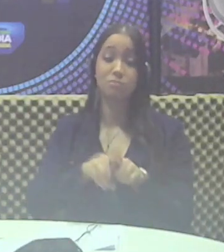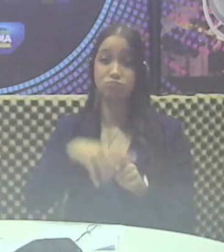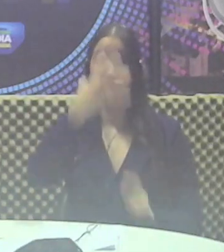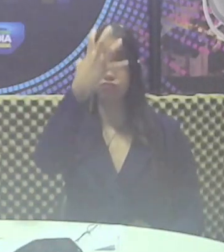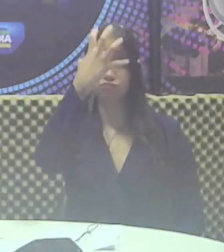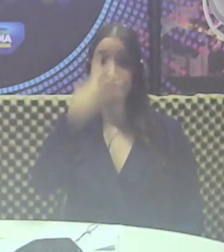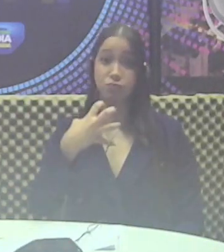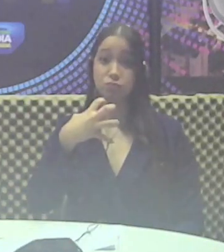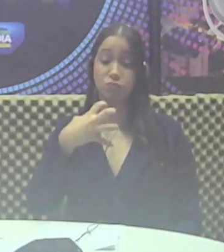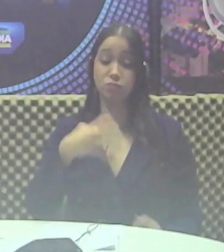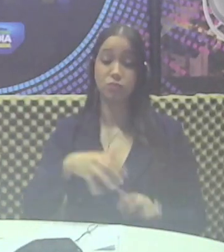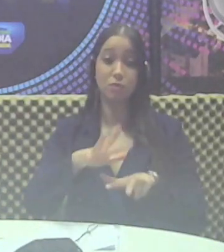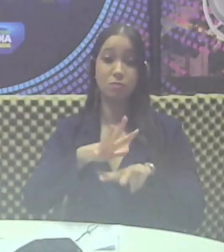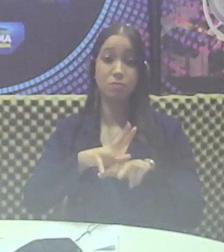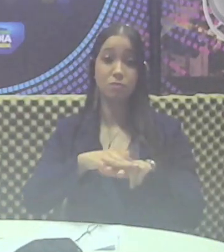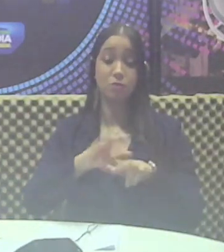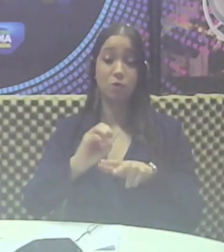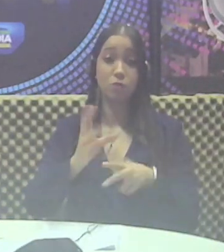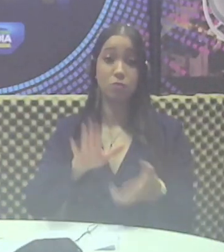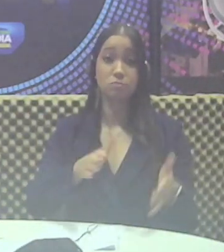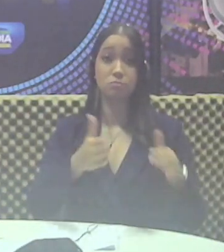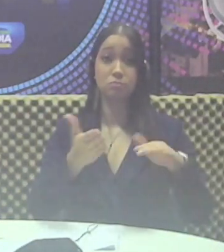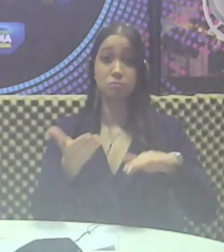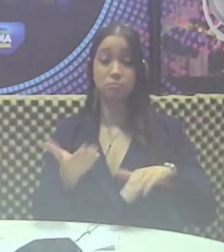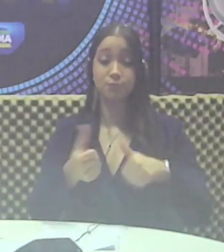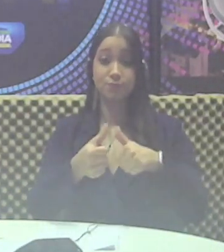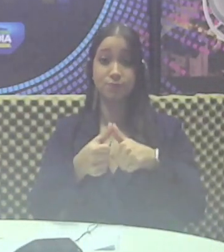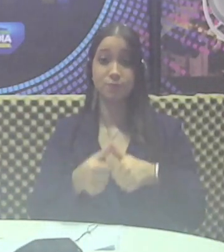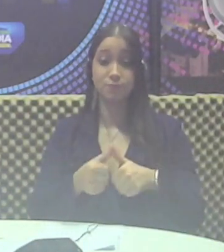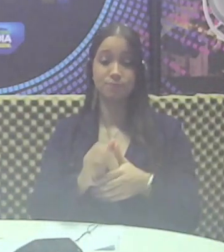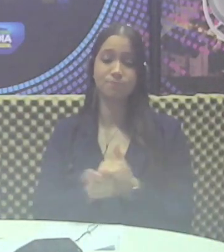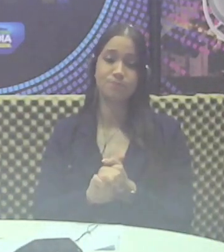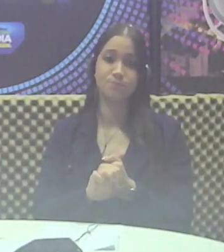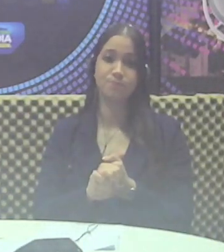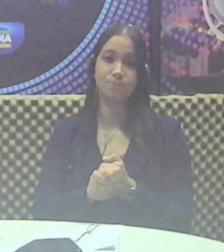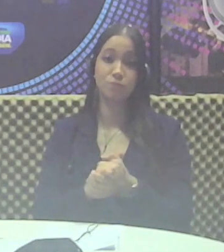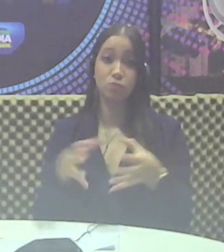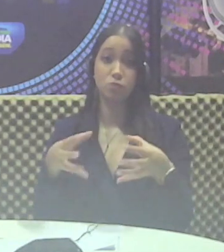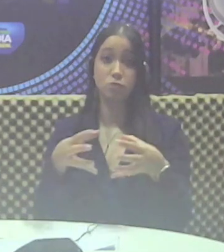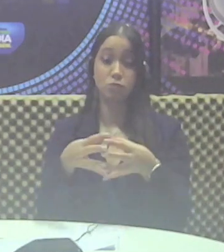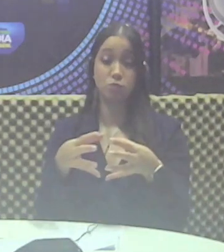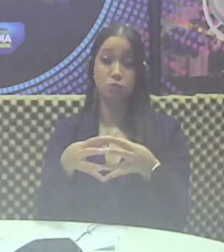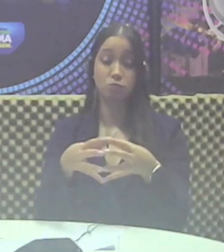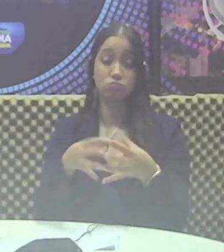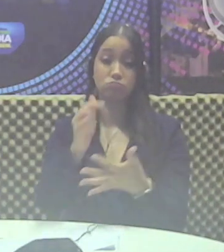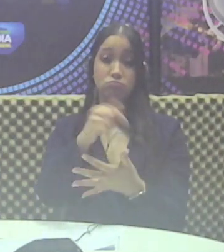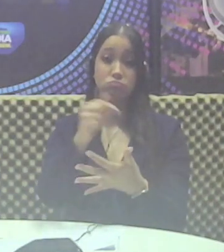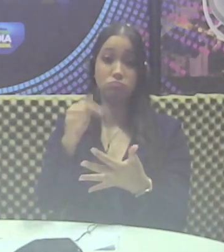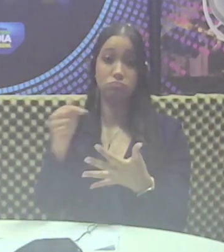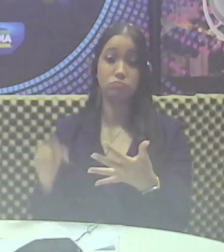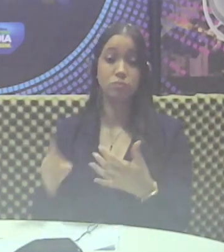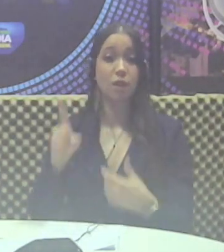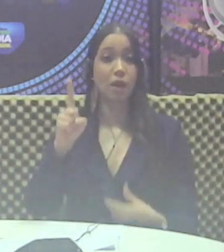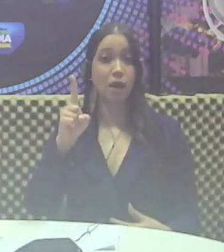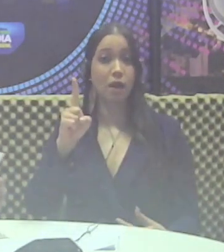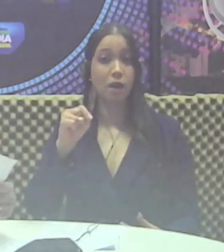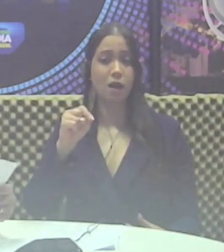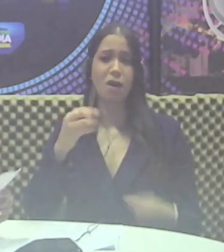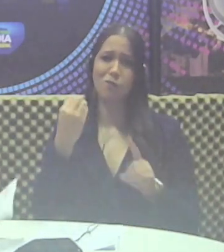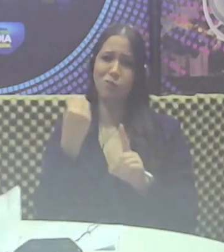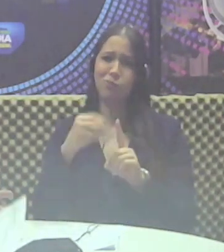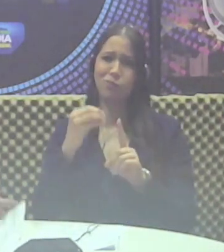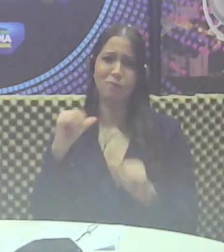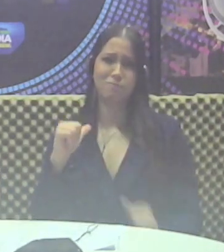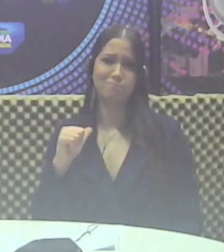com internações e óbitos pela Covid-19. Esse público que eu citei é considerado o mais